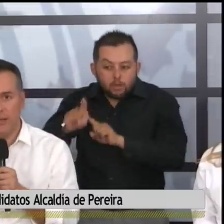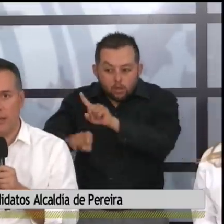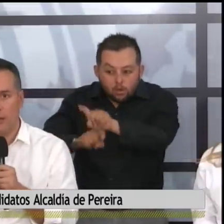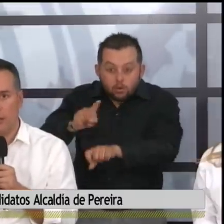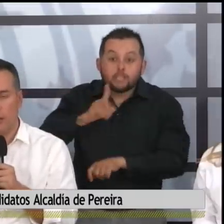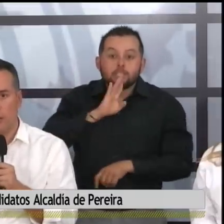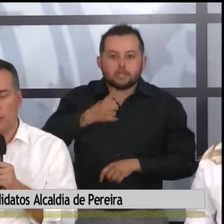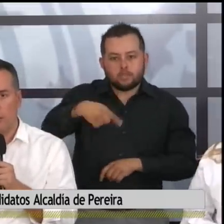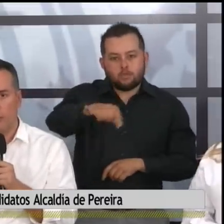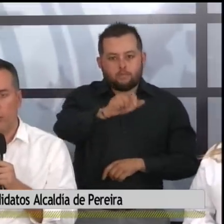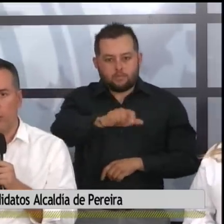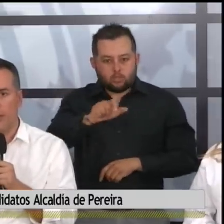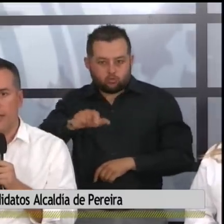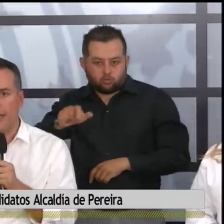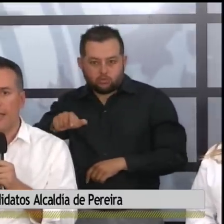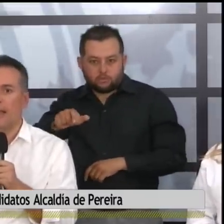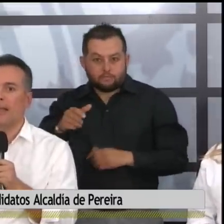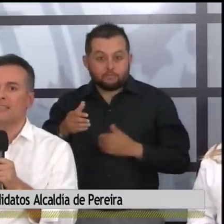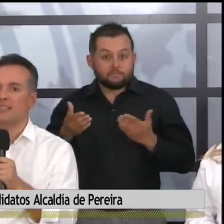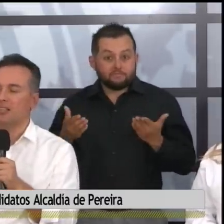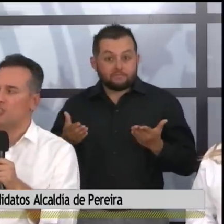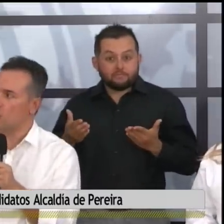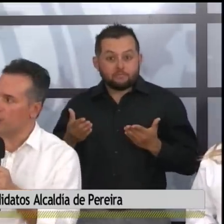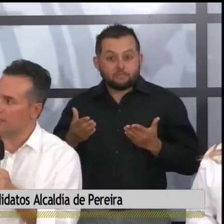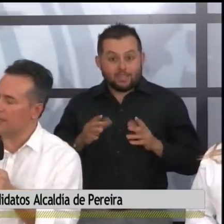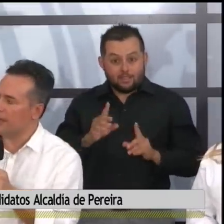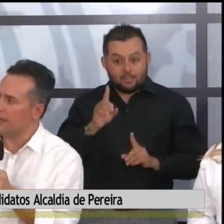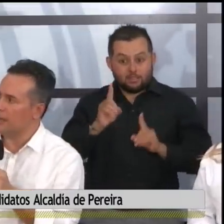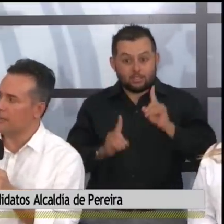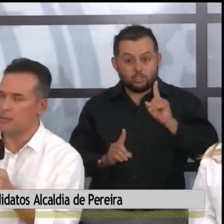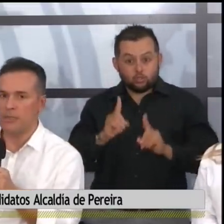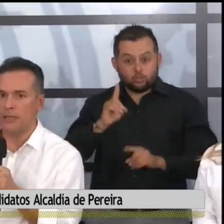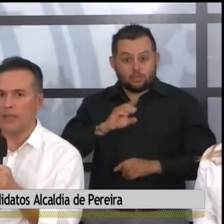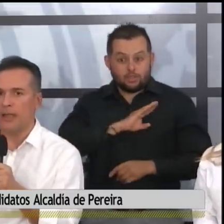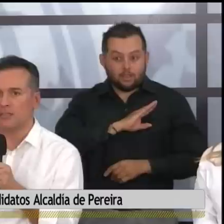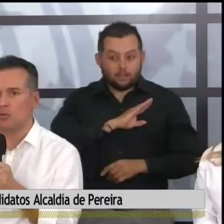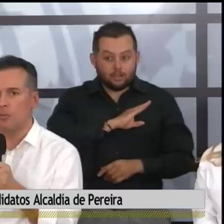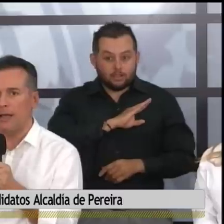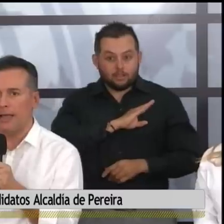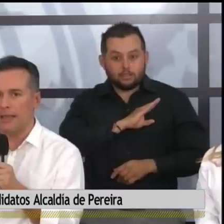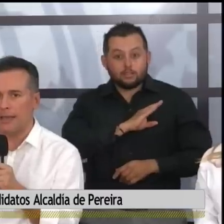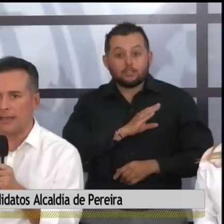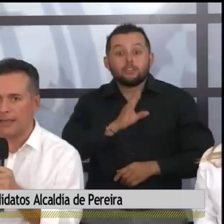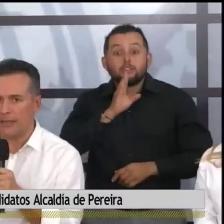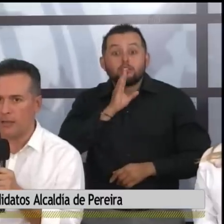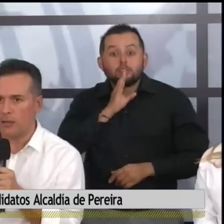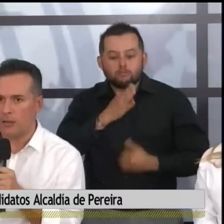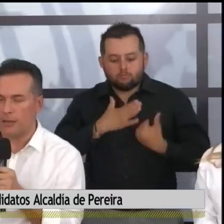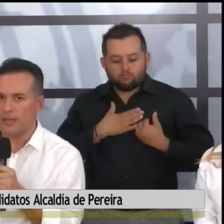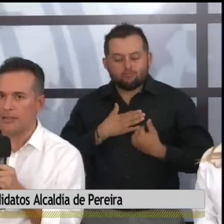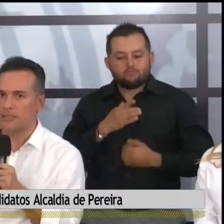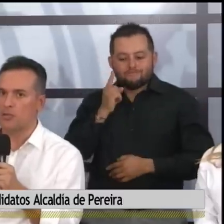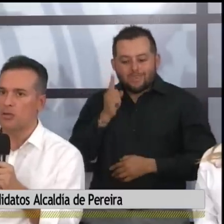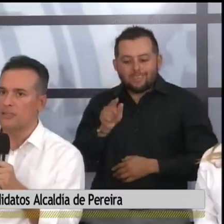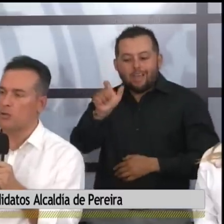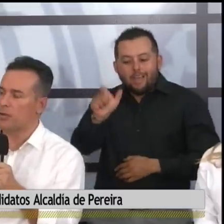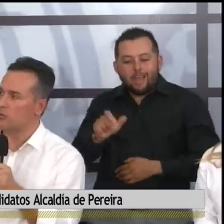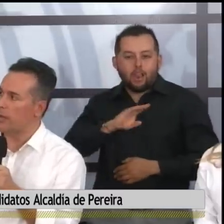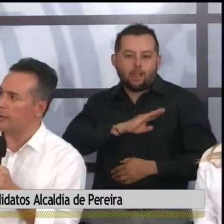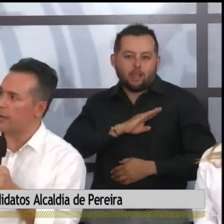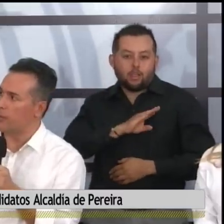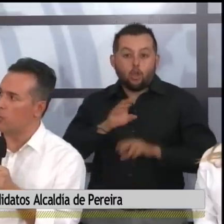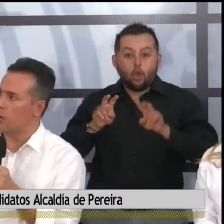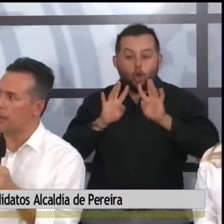de la gente, porque las decisiones en la alcaldía, Jimmy, las toma el alcalde. Las decisiones en el